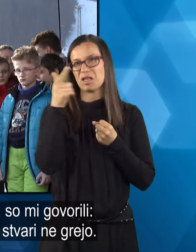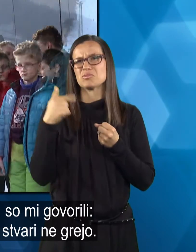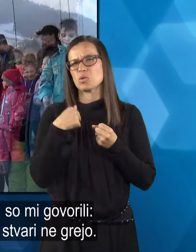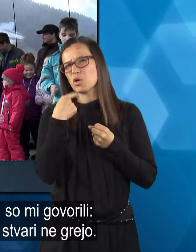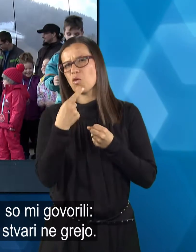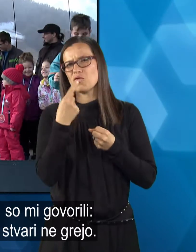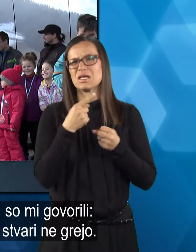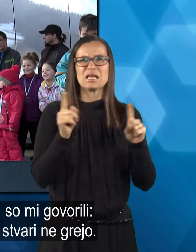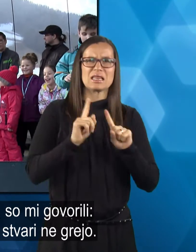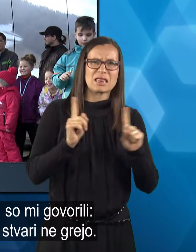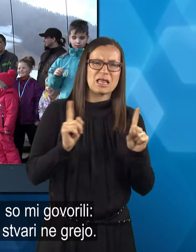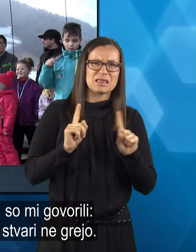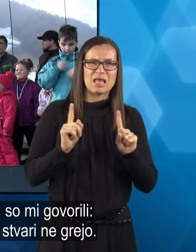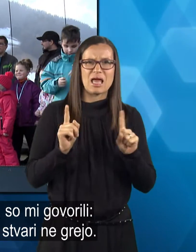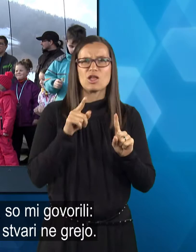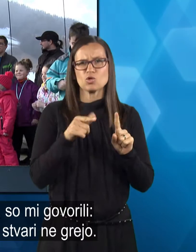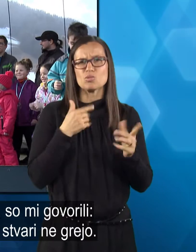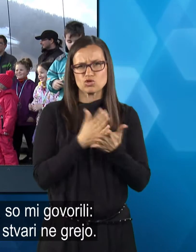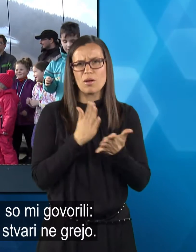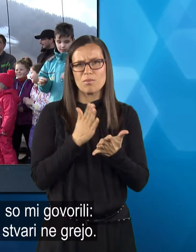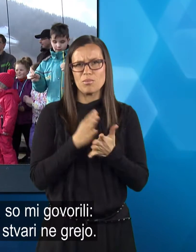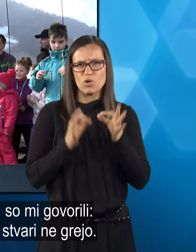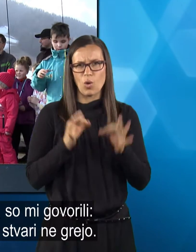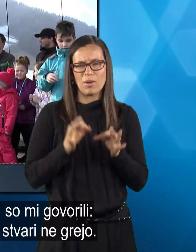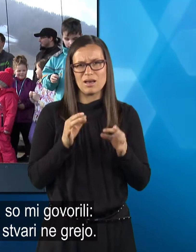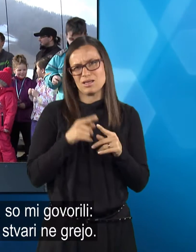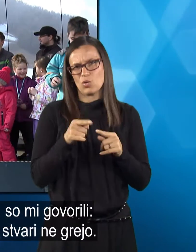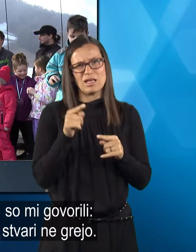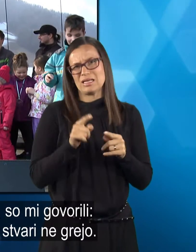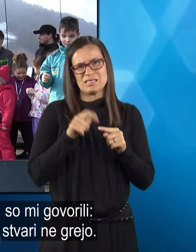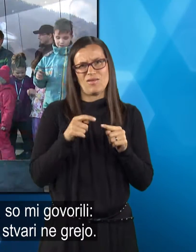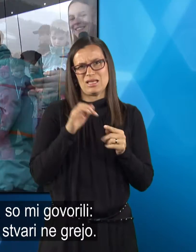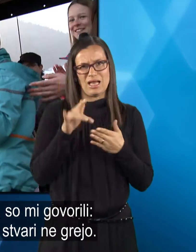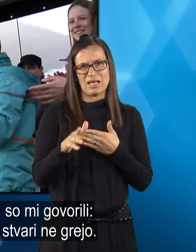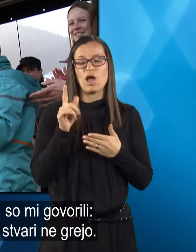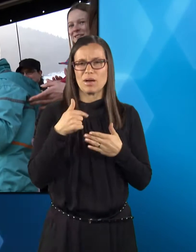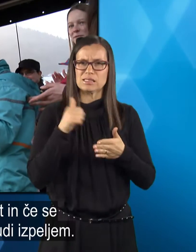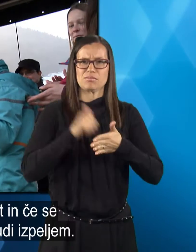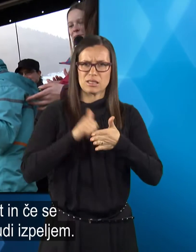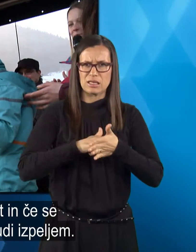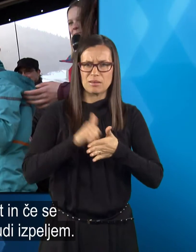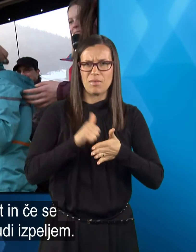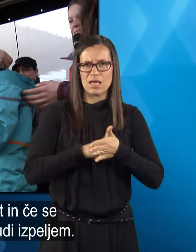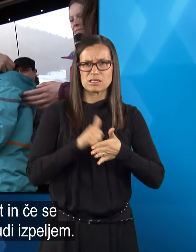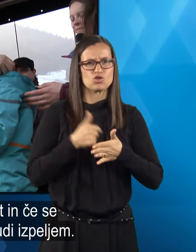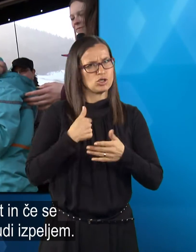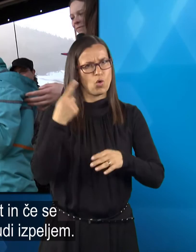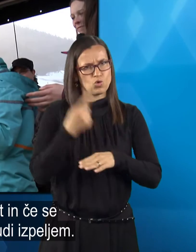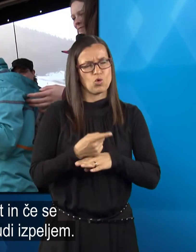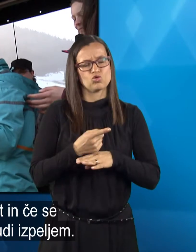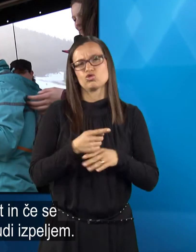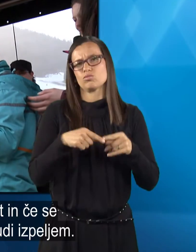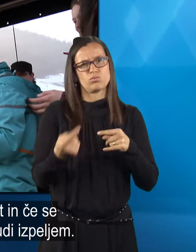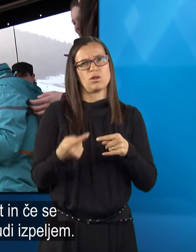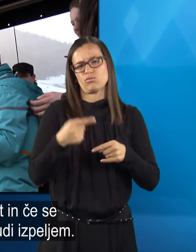govorili okoli, to smo že probali, tako da te stvari ne grejo. Ampak seveda, jaz sem trmast in če se nekaj odločim, pa